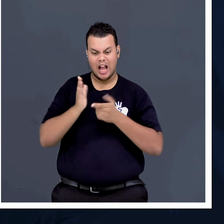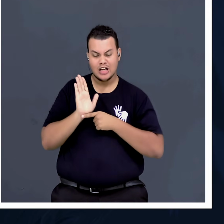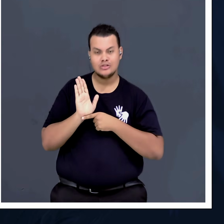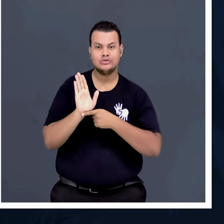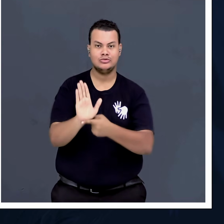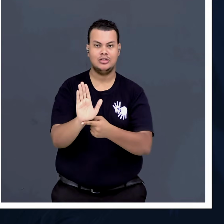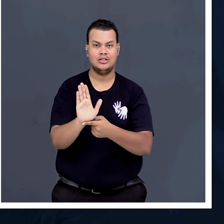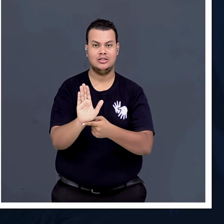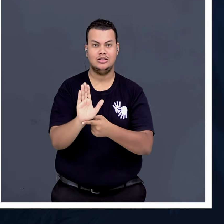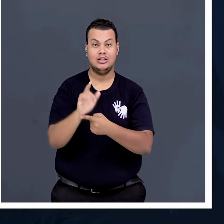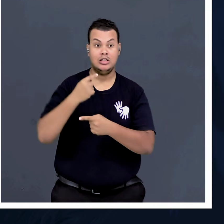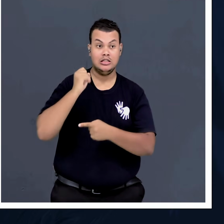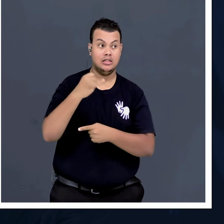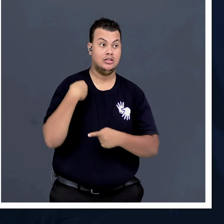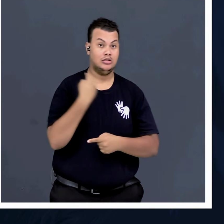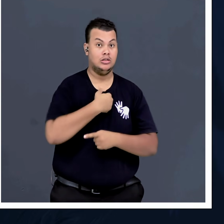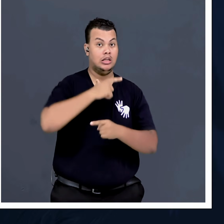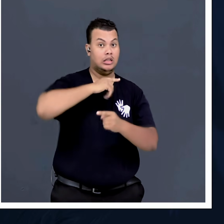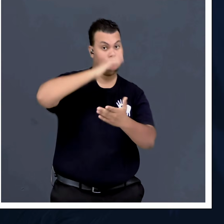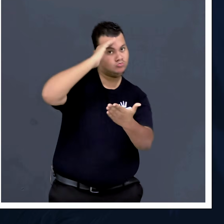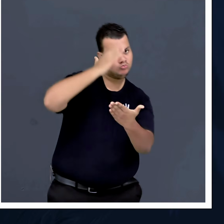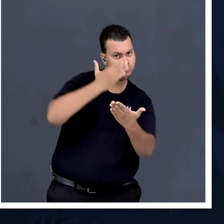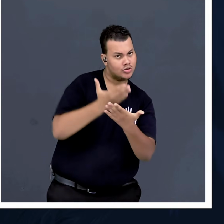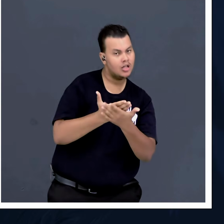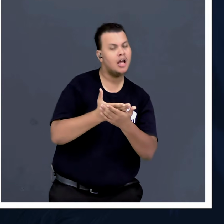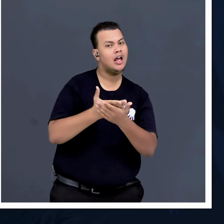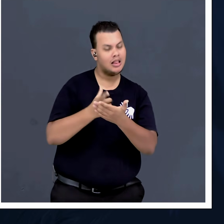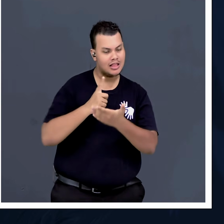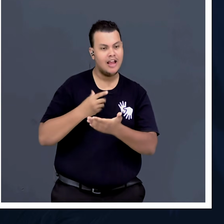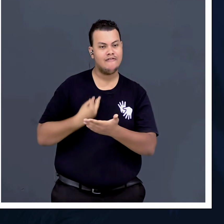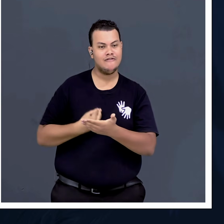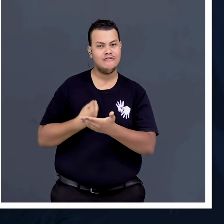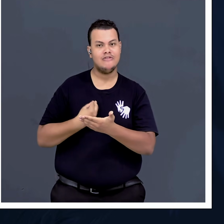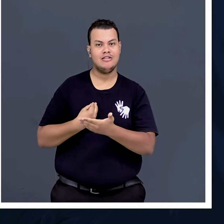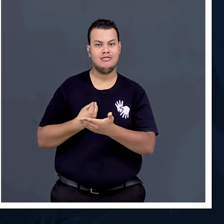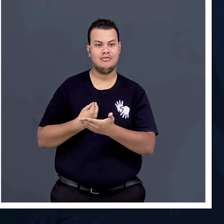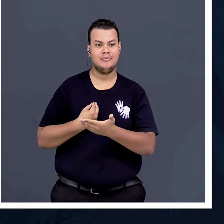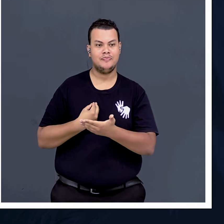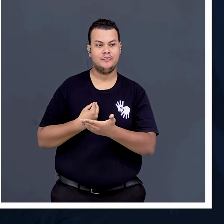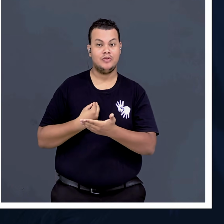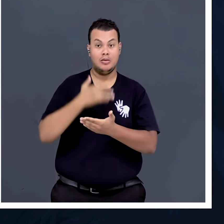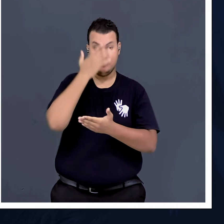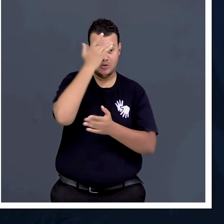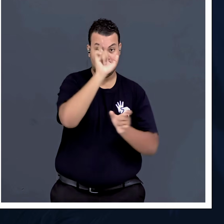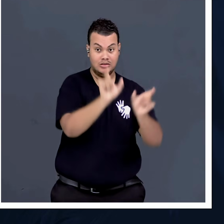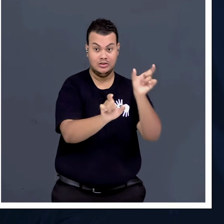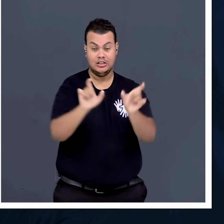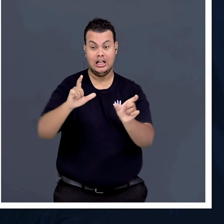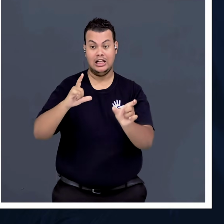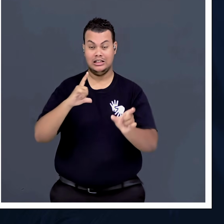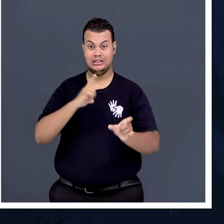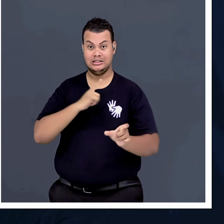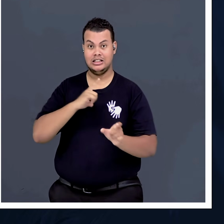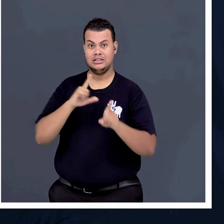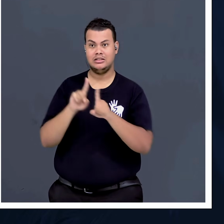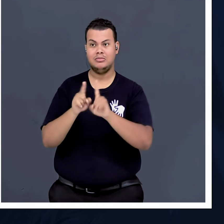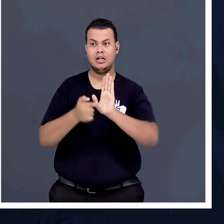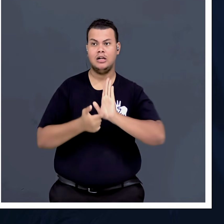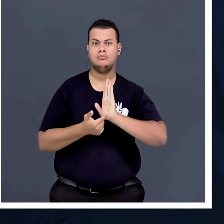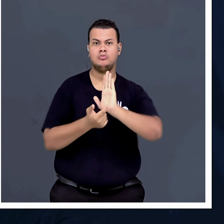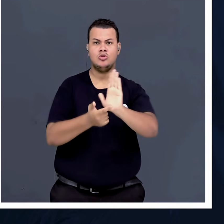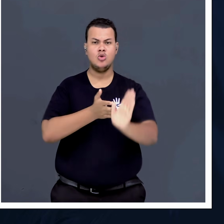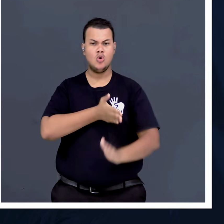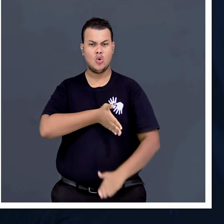ministério. Aqueles que creram foram os que desfrutaram dos milagres. Aqueles que estiveram, que apresentaram